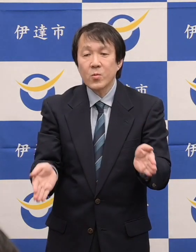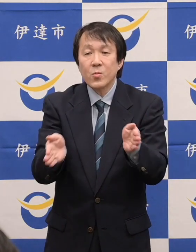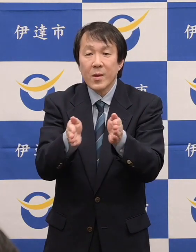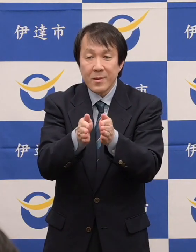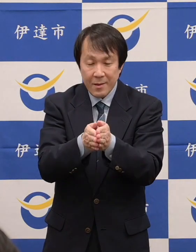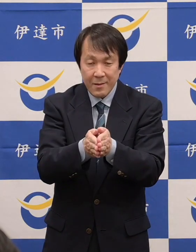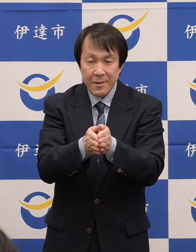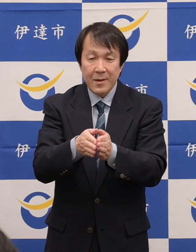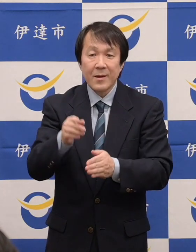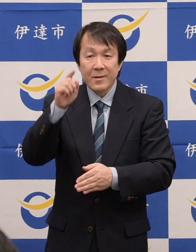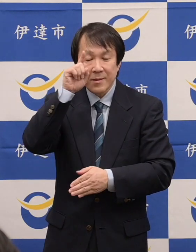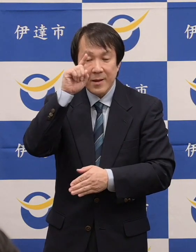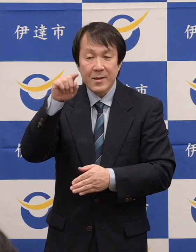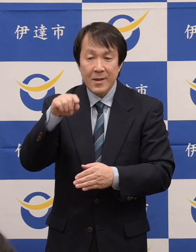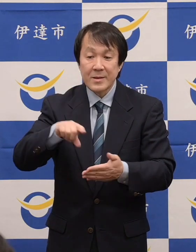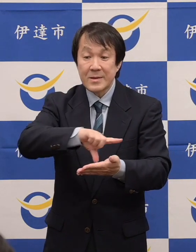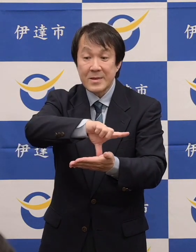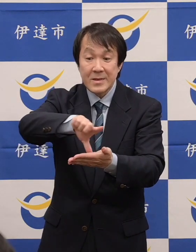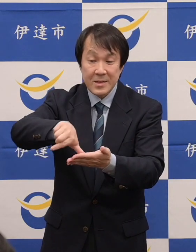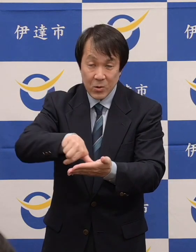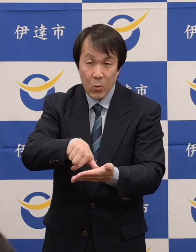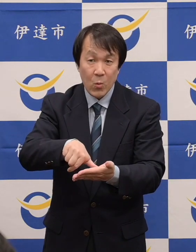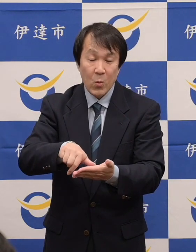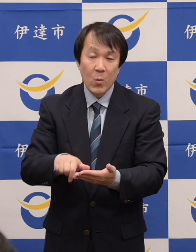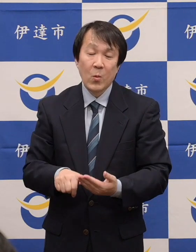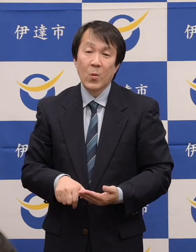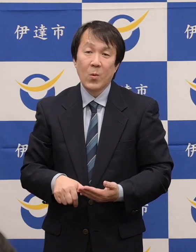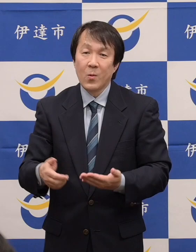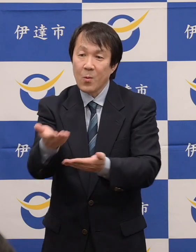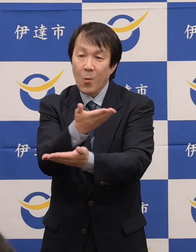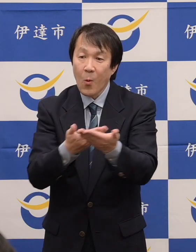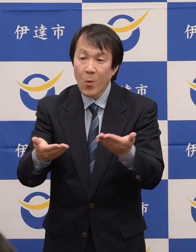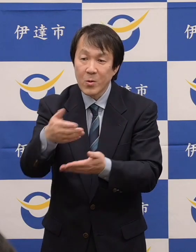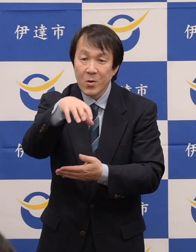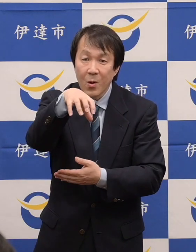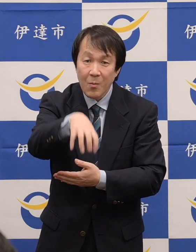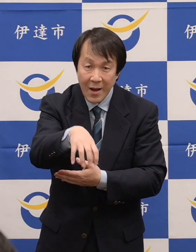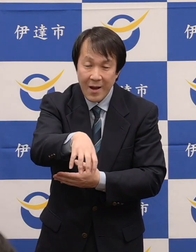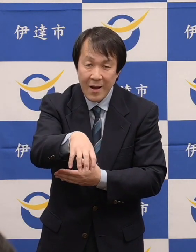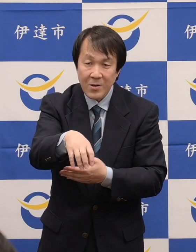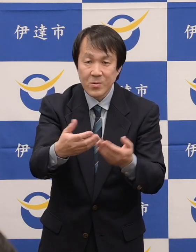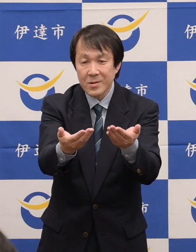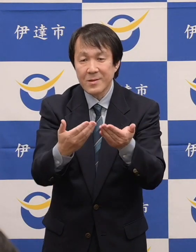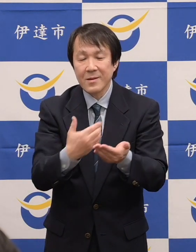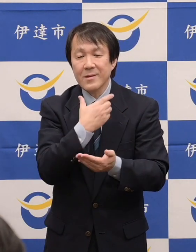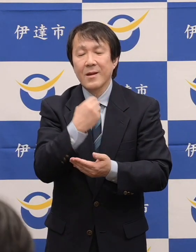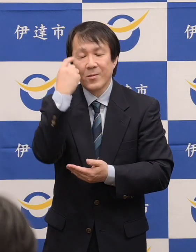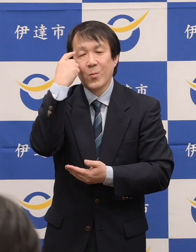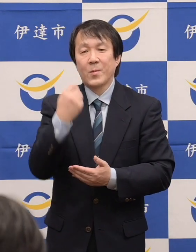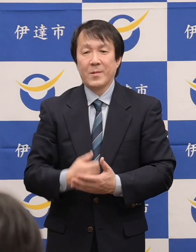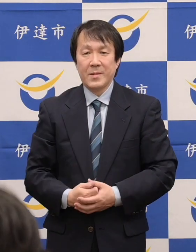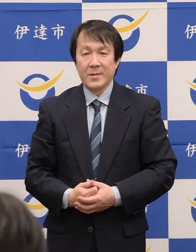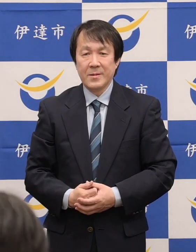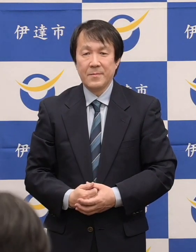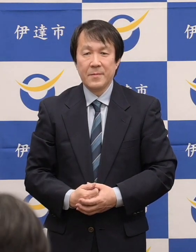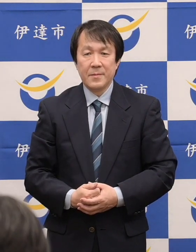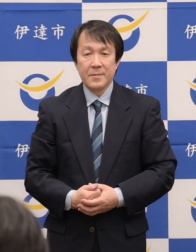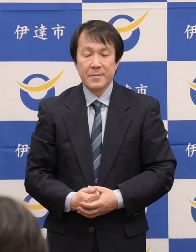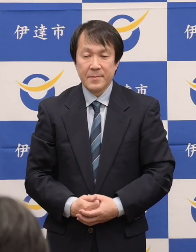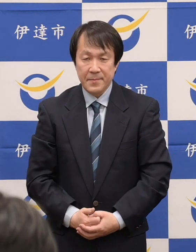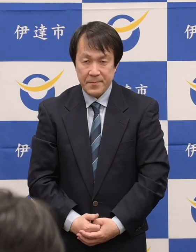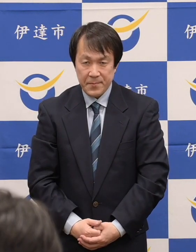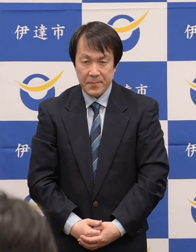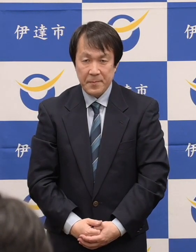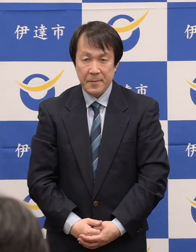達、地域の交流の場としていいただきたいなと思っております。 ありがとうございます